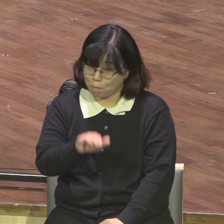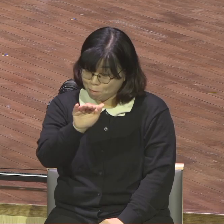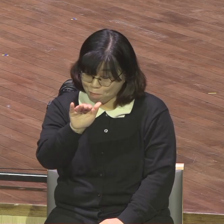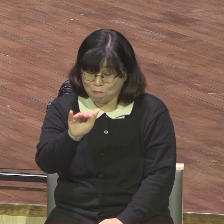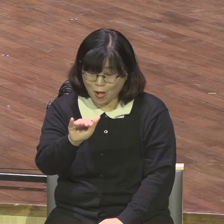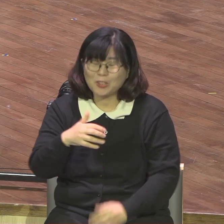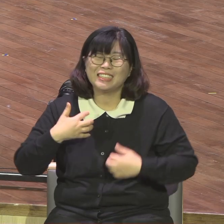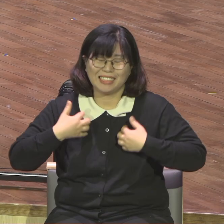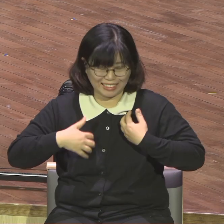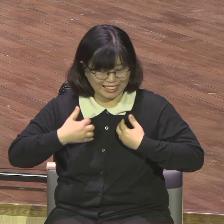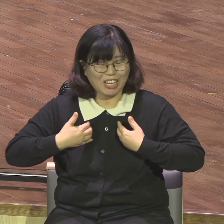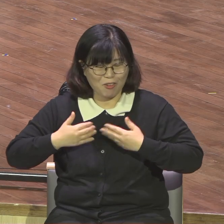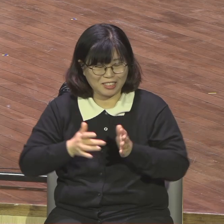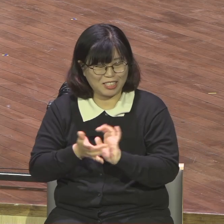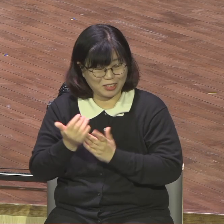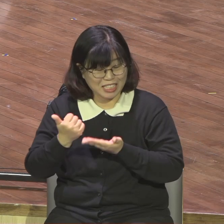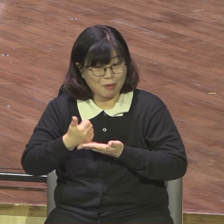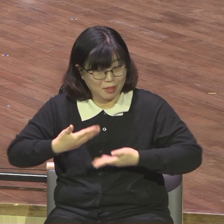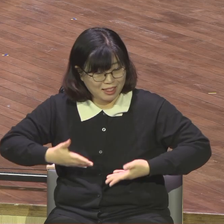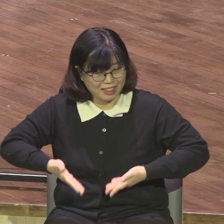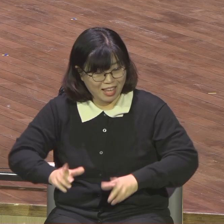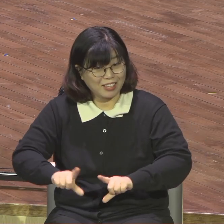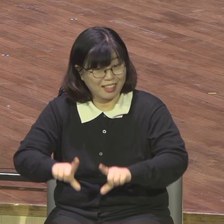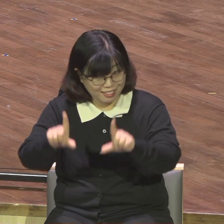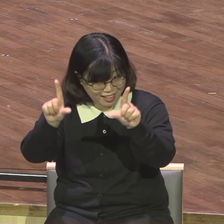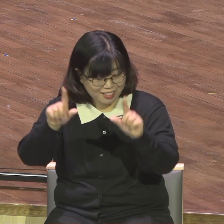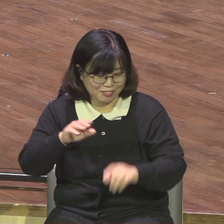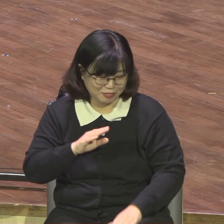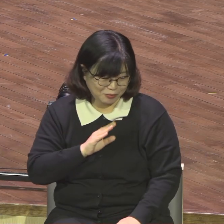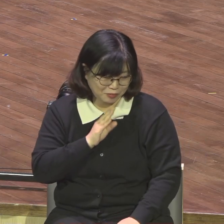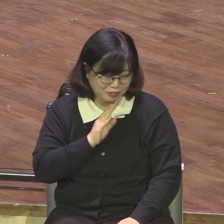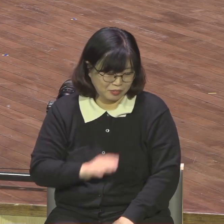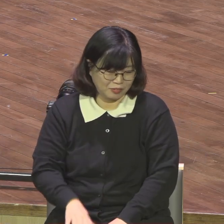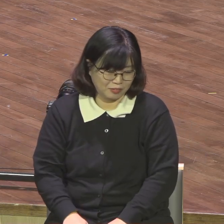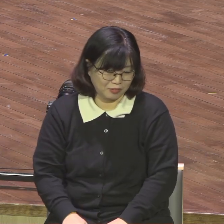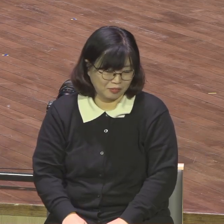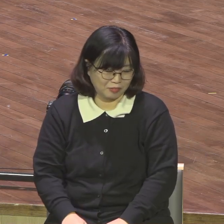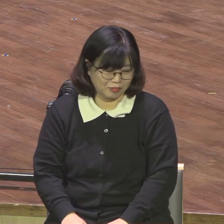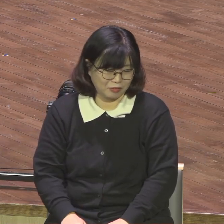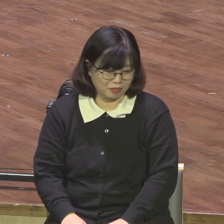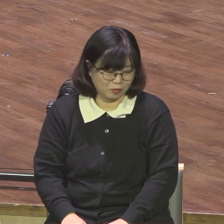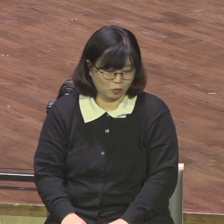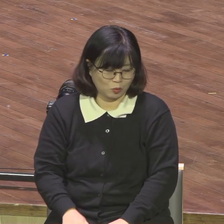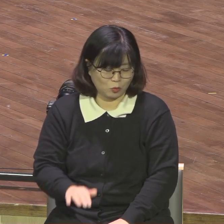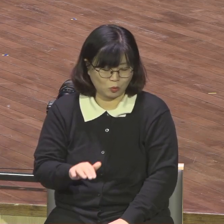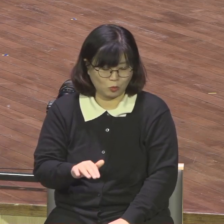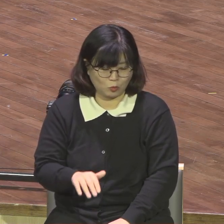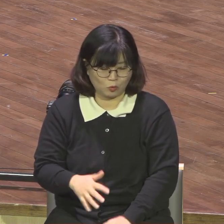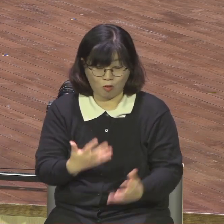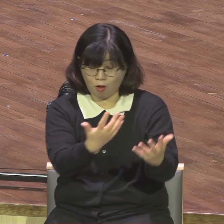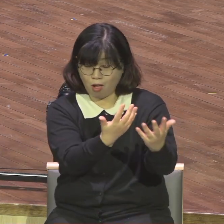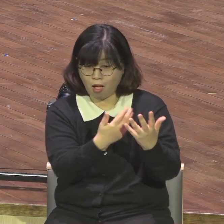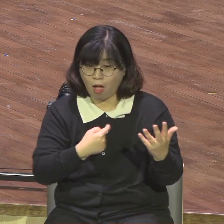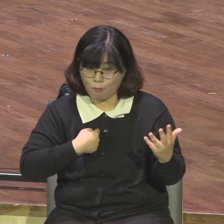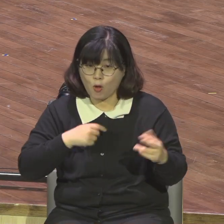메리 크리스마스. 저도요. 어이고 그래 선물